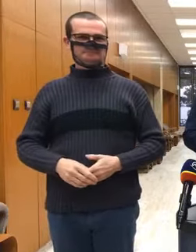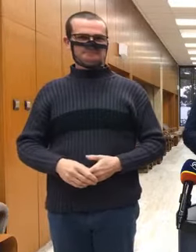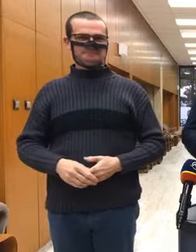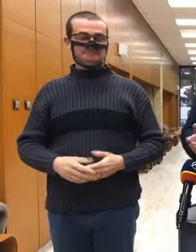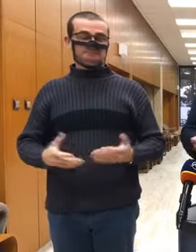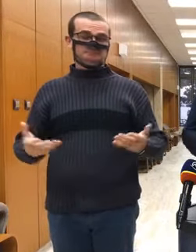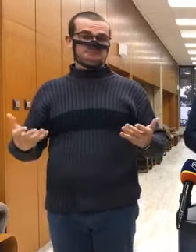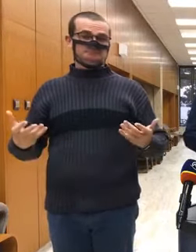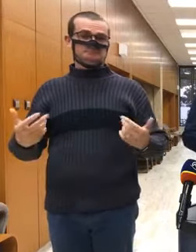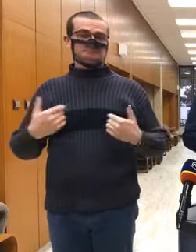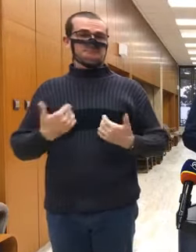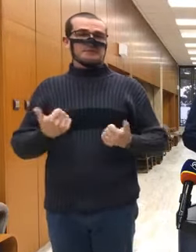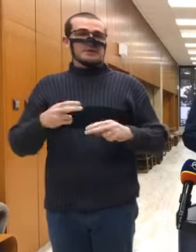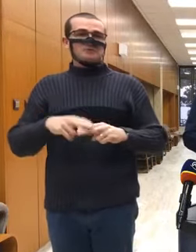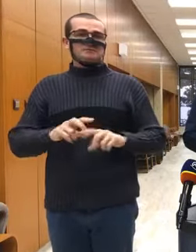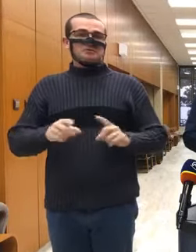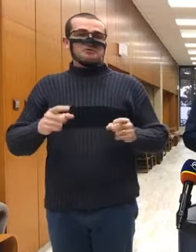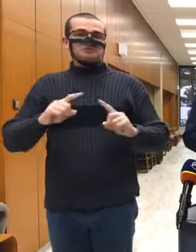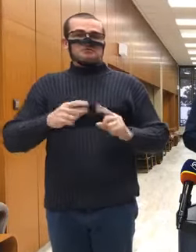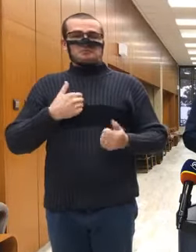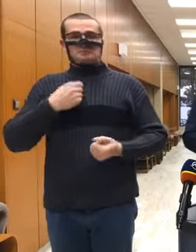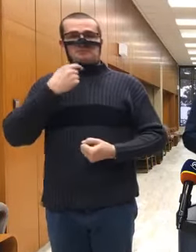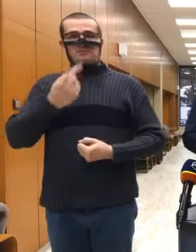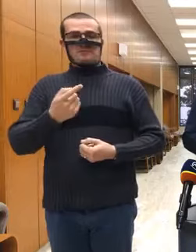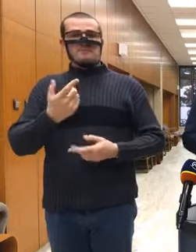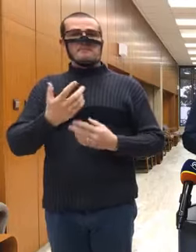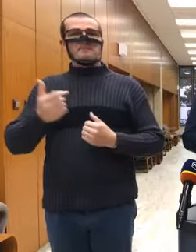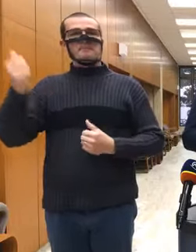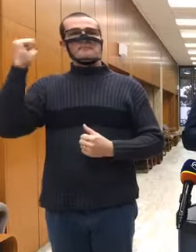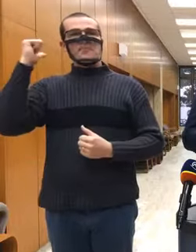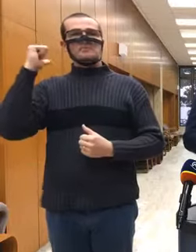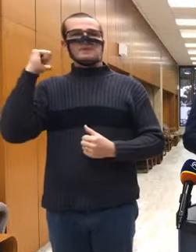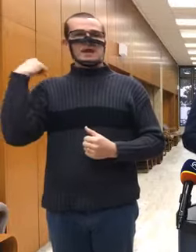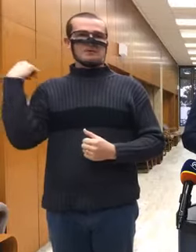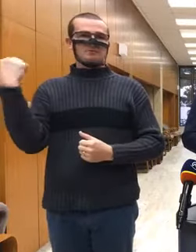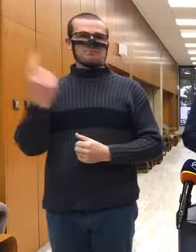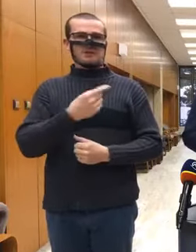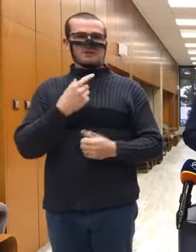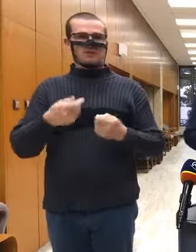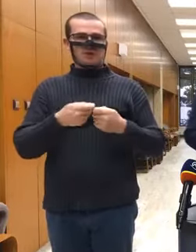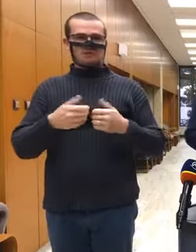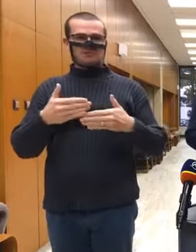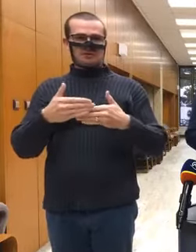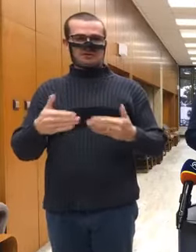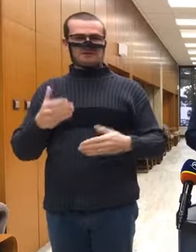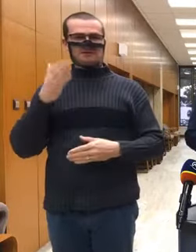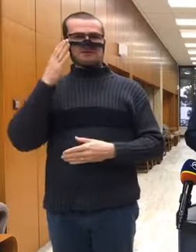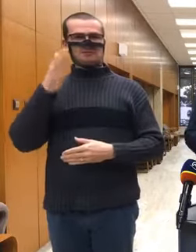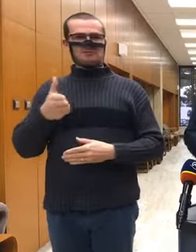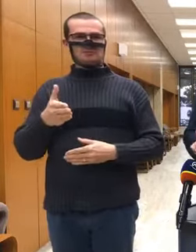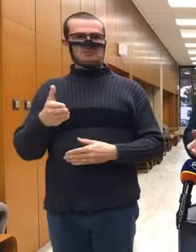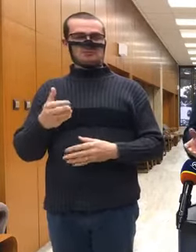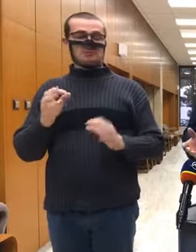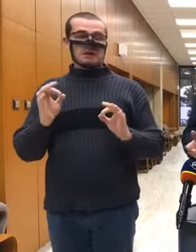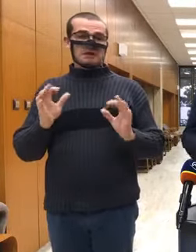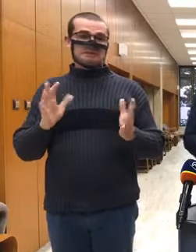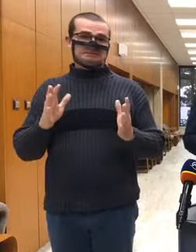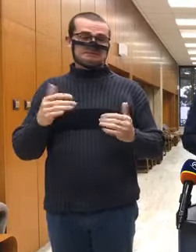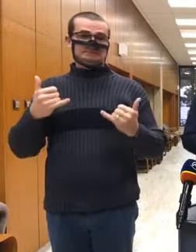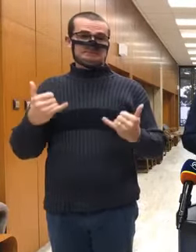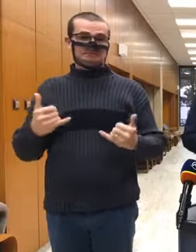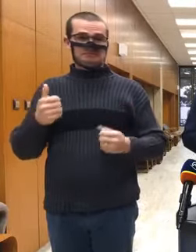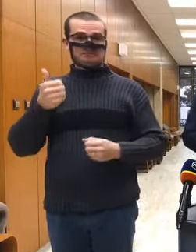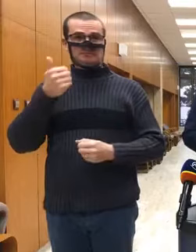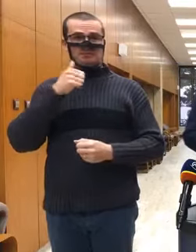Tak ostáva mi nič iné, ako len konštatovať, že poza chrbát vlády a aj koaličnej rady budú zrejme dnešným